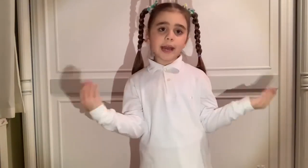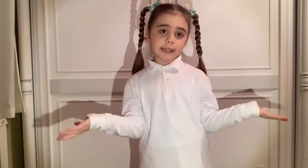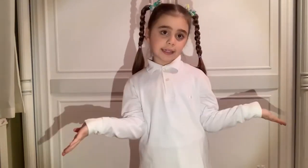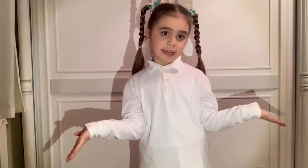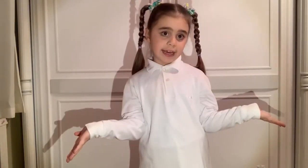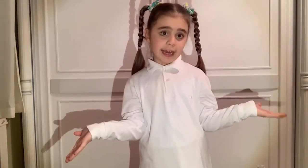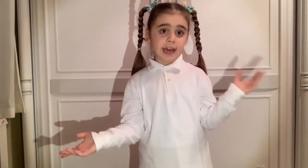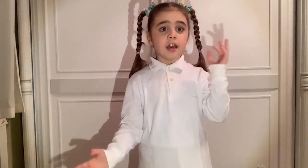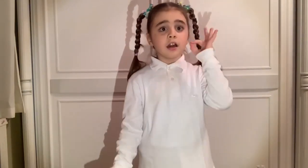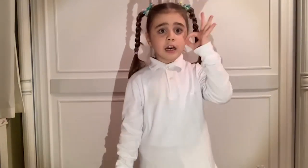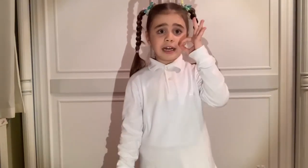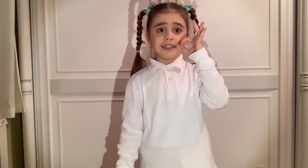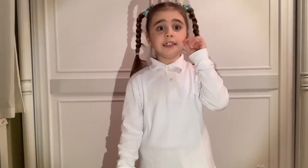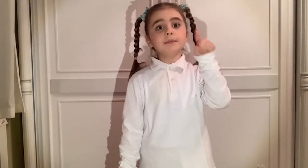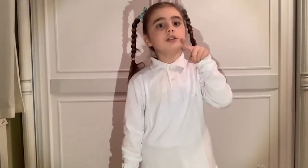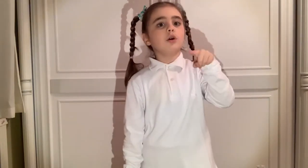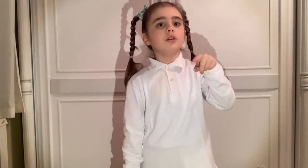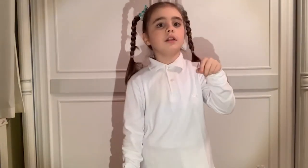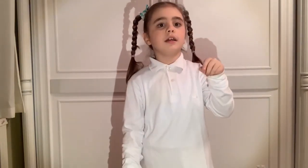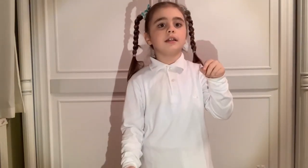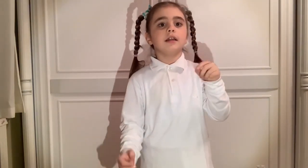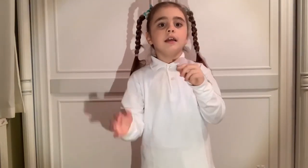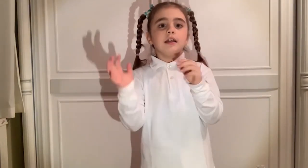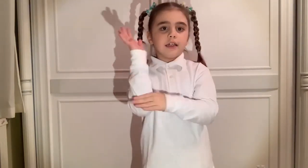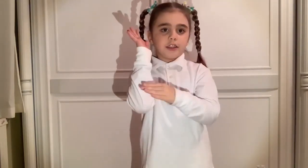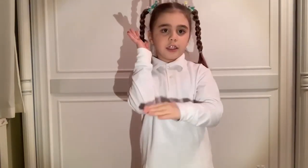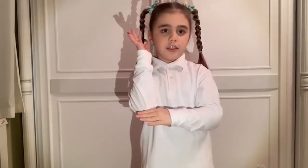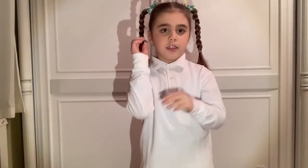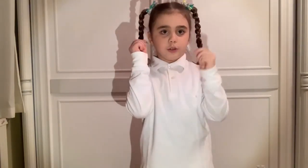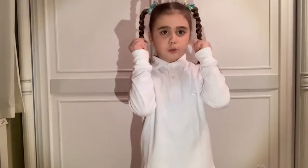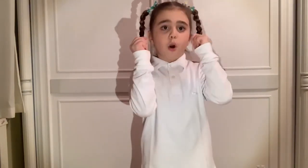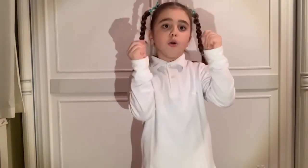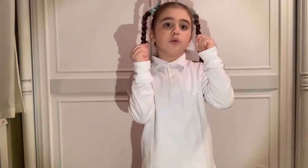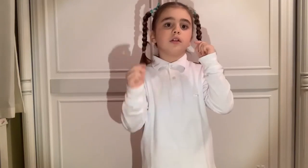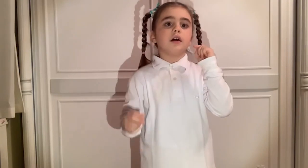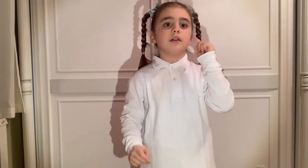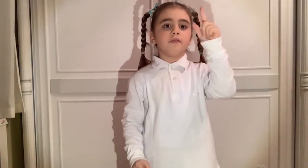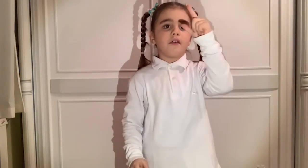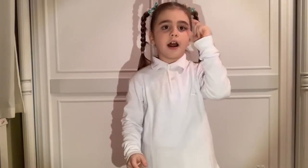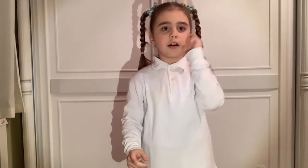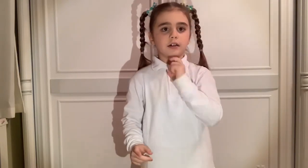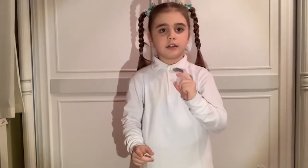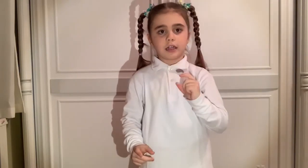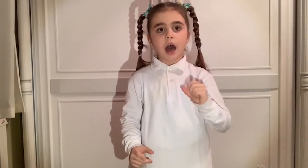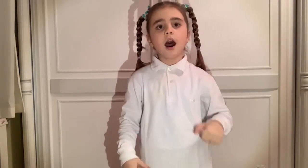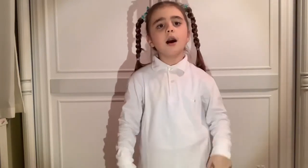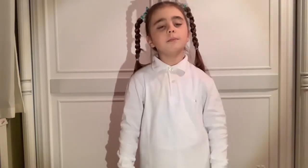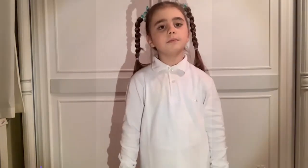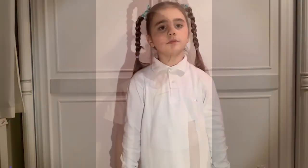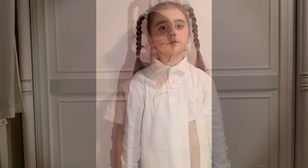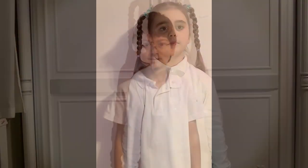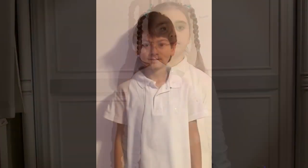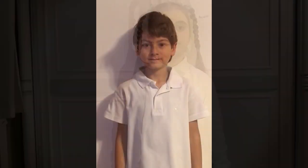Peki kaçımız onların yaşadığı zorlukların farkında?